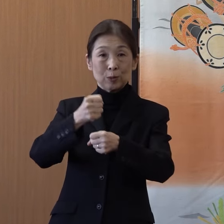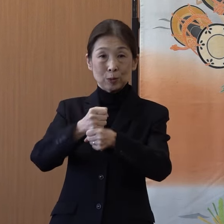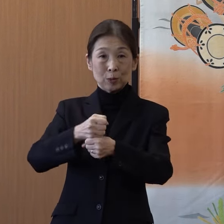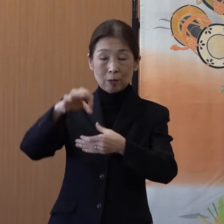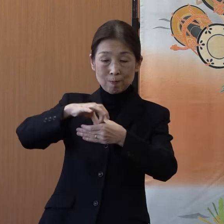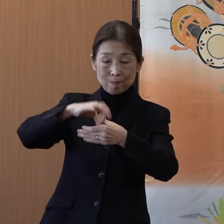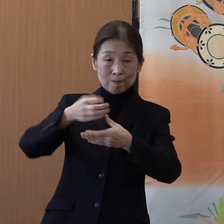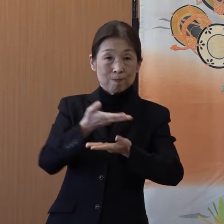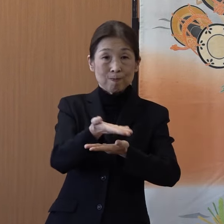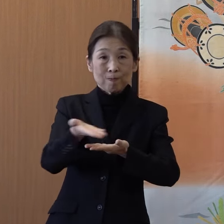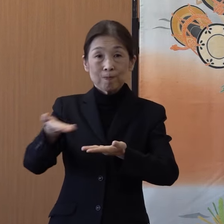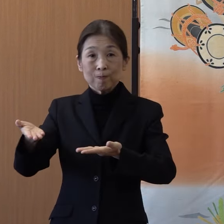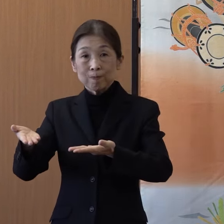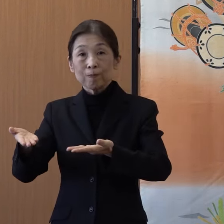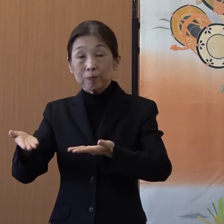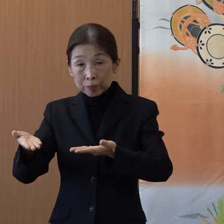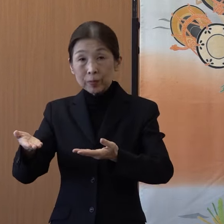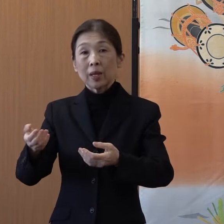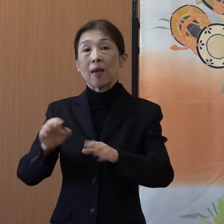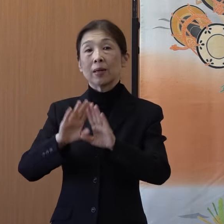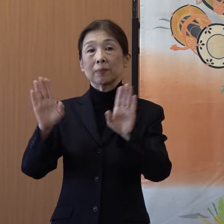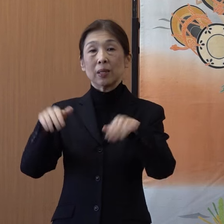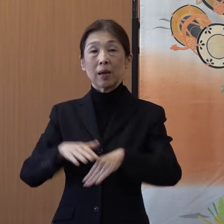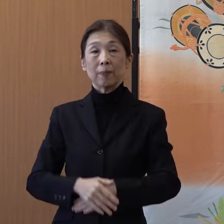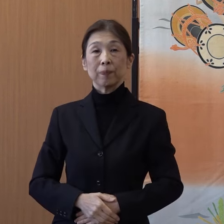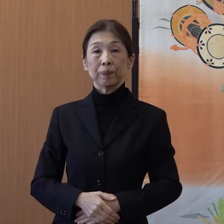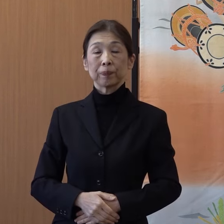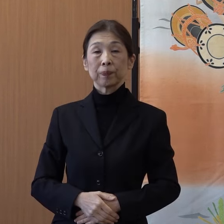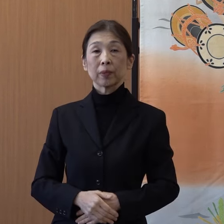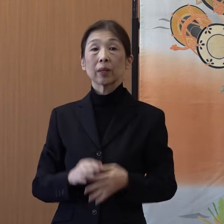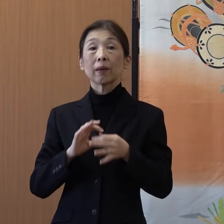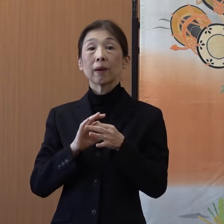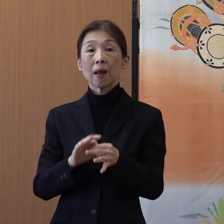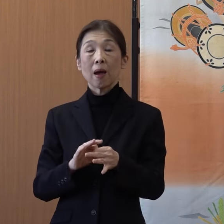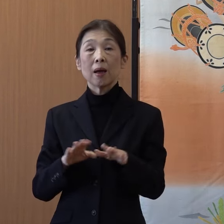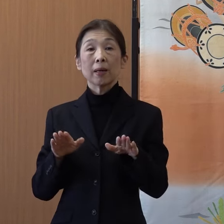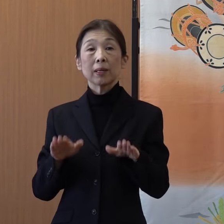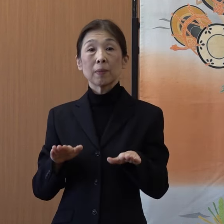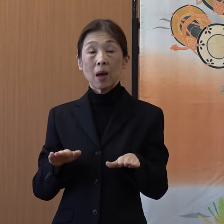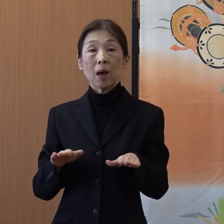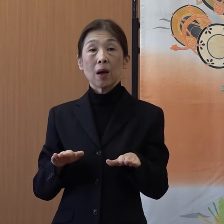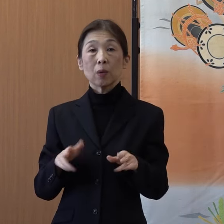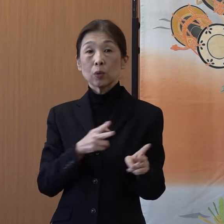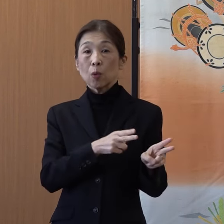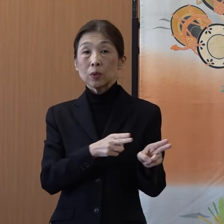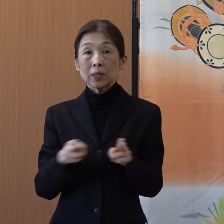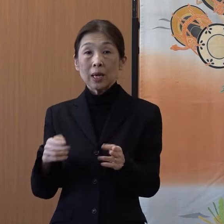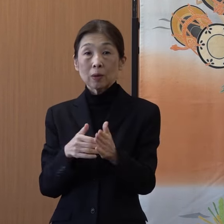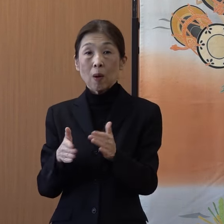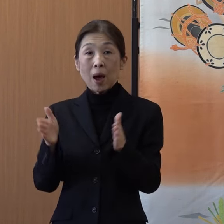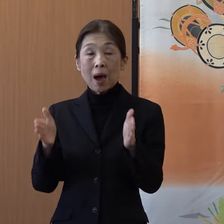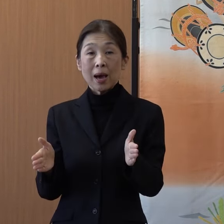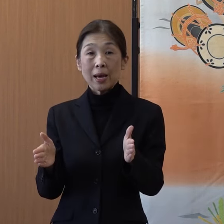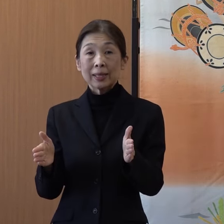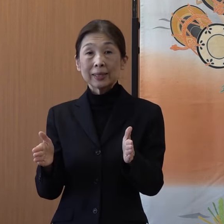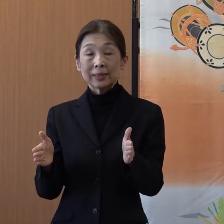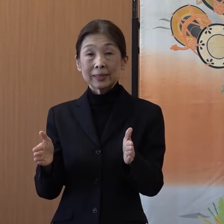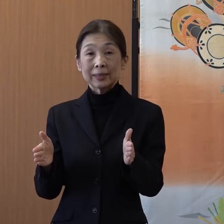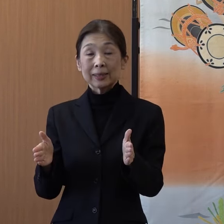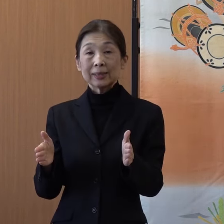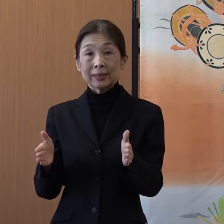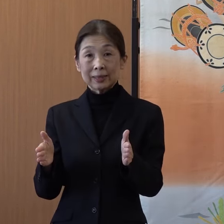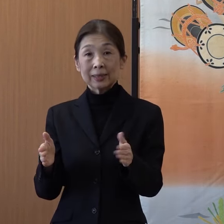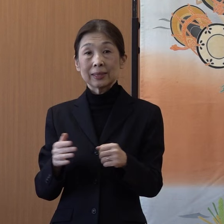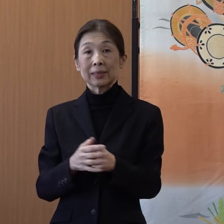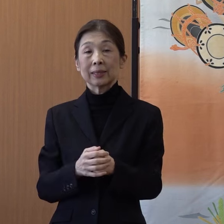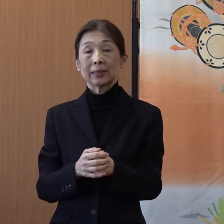この事業を行いました。ですので現在としてはこの制度の範囲に入っていない以上、この